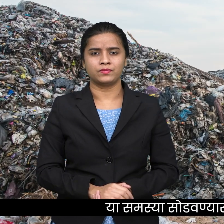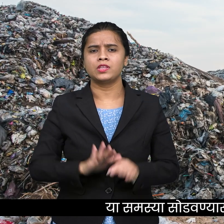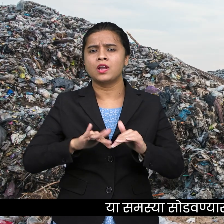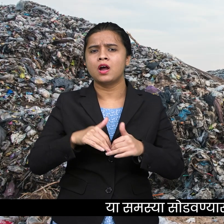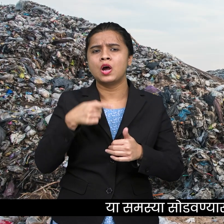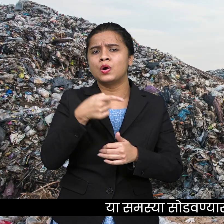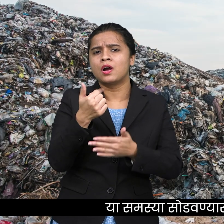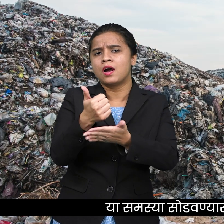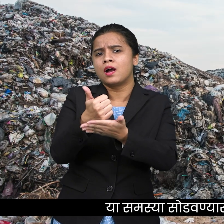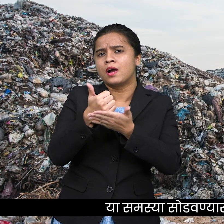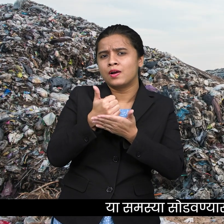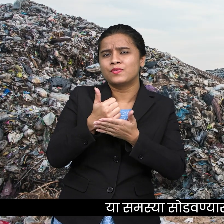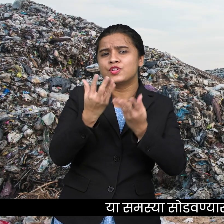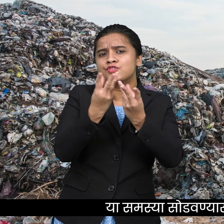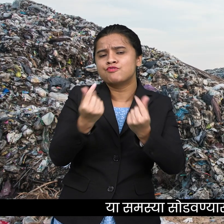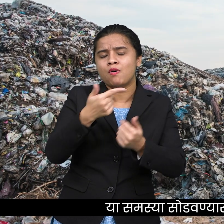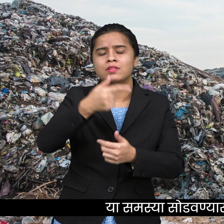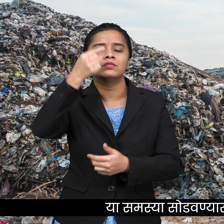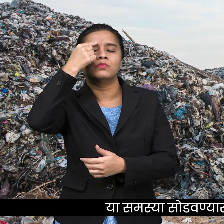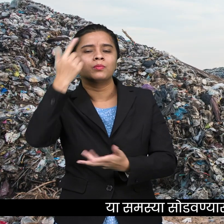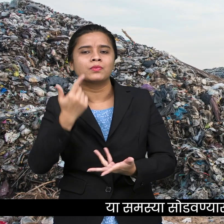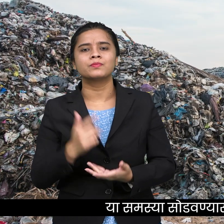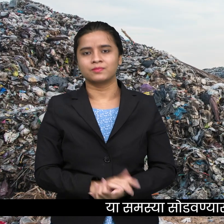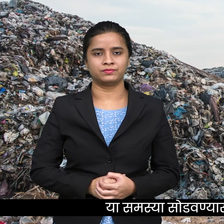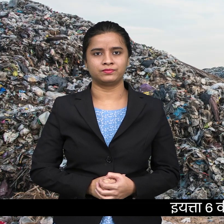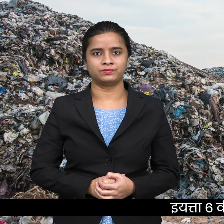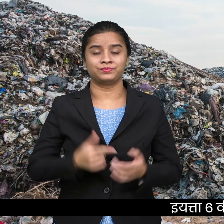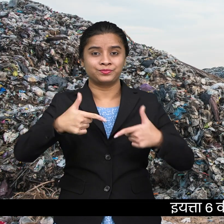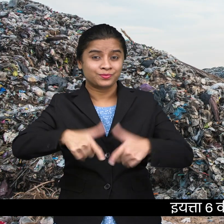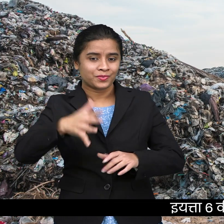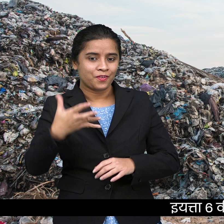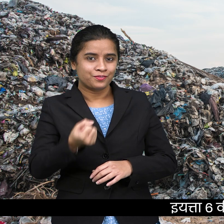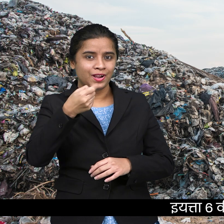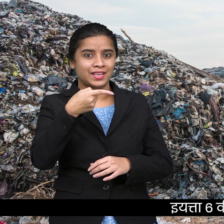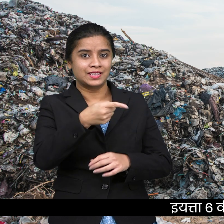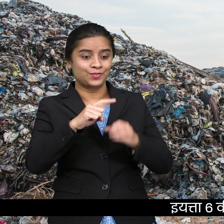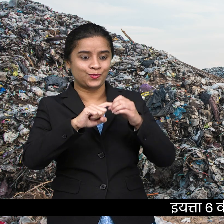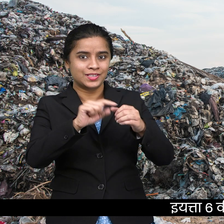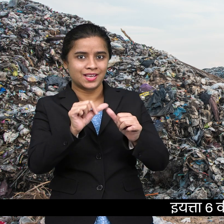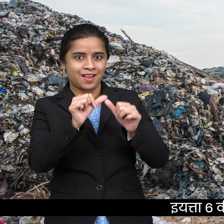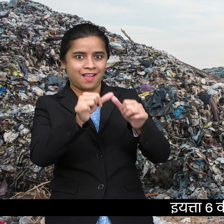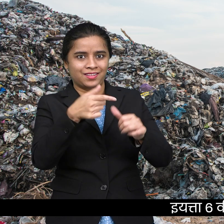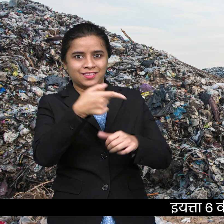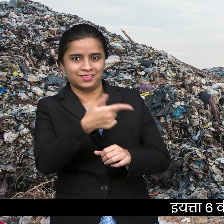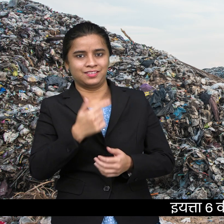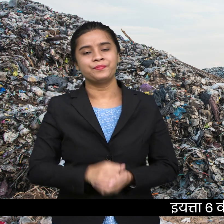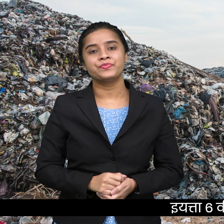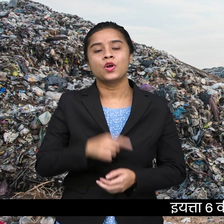या समस्या सोडवण्यास आपण कशी मदत करू शकतो? इयत्ता 6वी विज्ञानातील कचरा